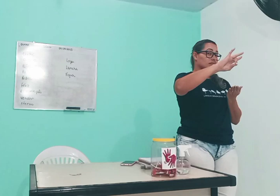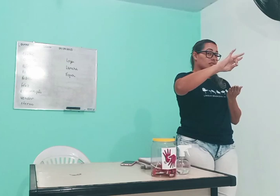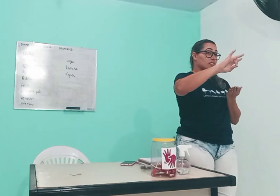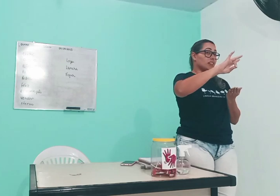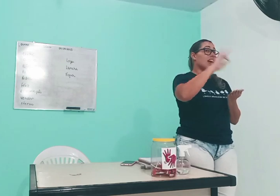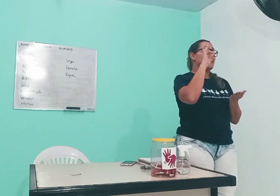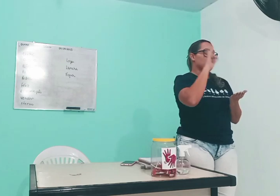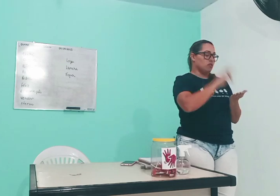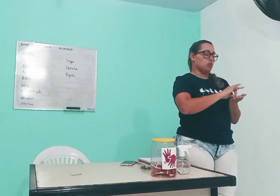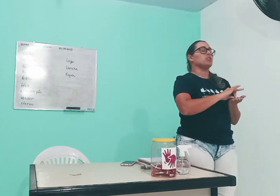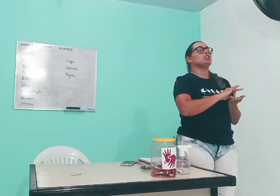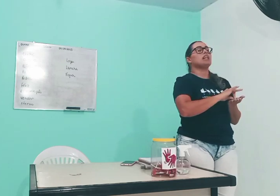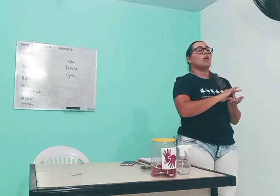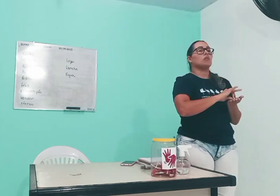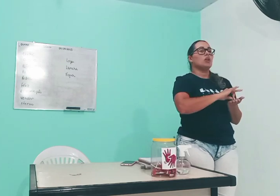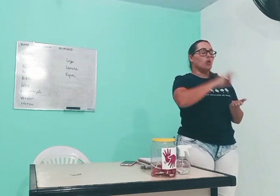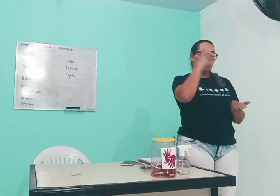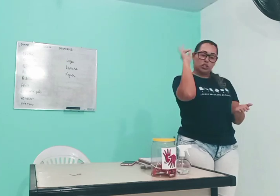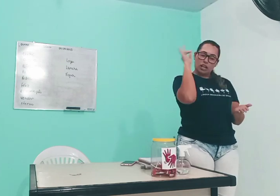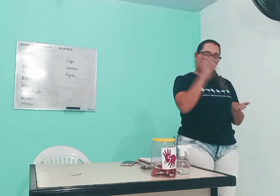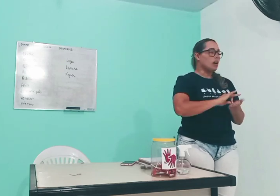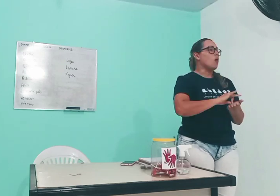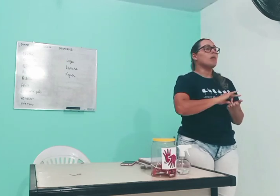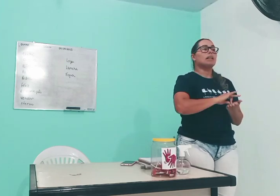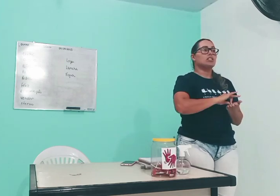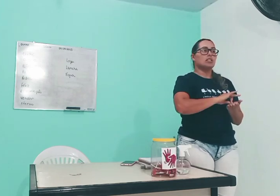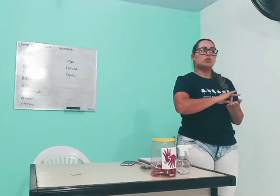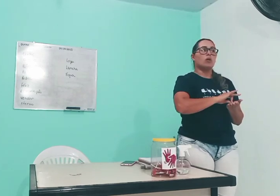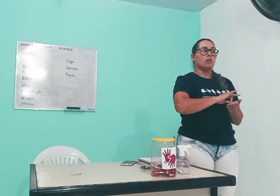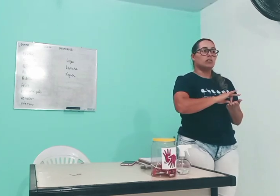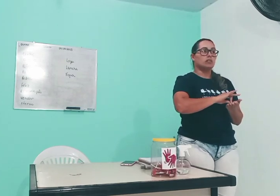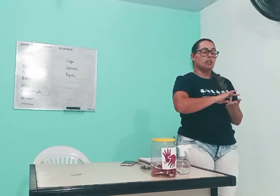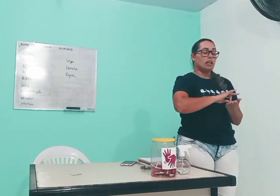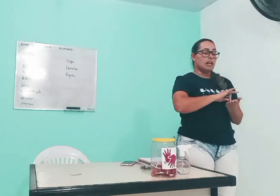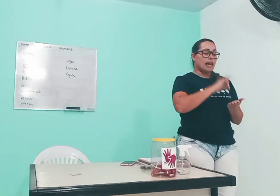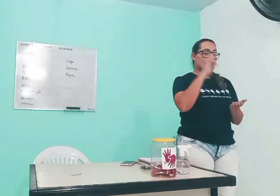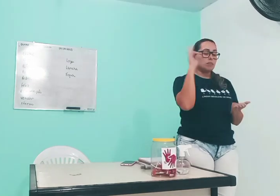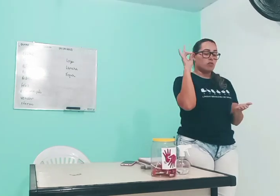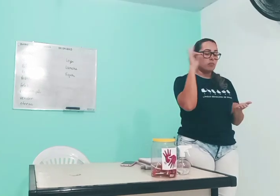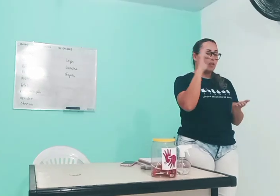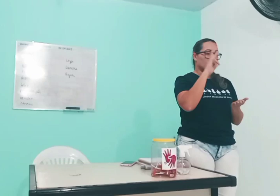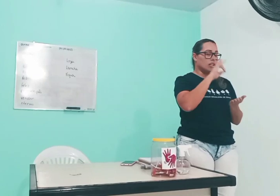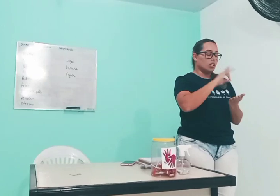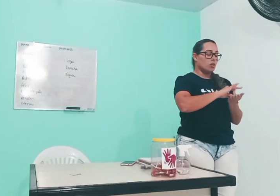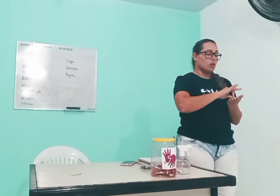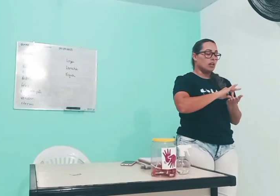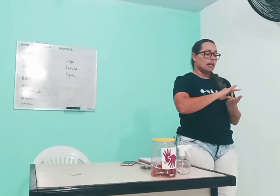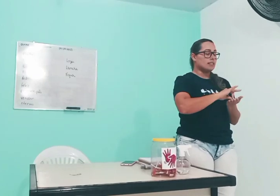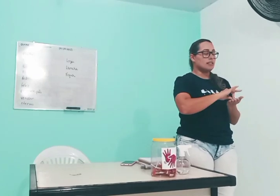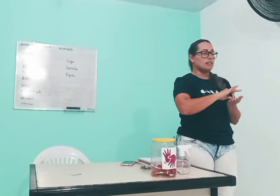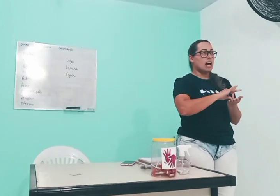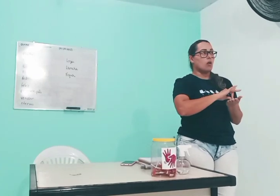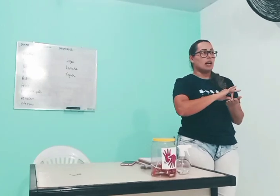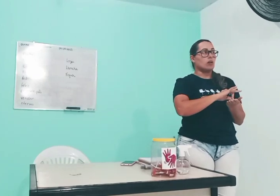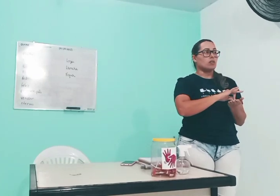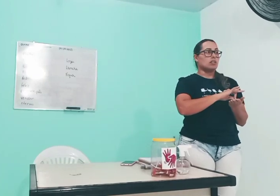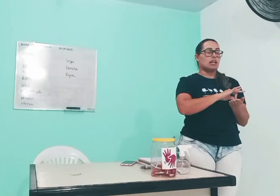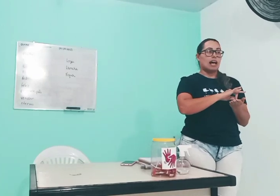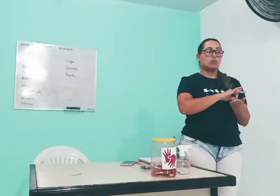né? Senão fica original. O original é uma batida só. Né? Esse movimento aqui, ó, esse sinal, ele é considerado